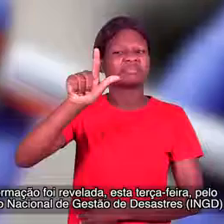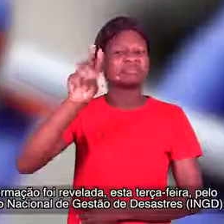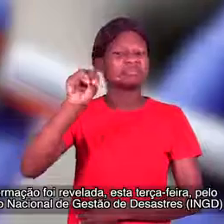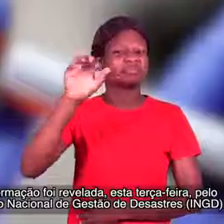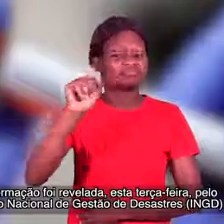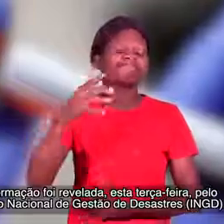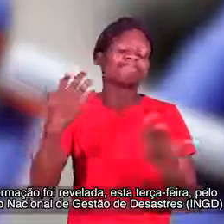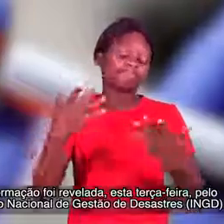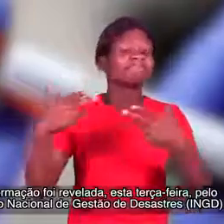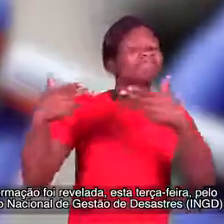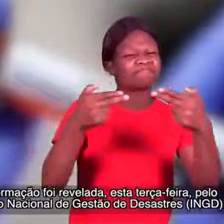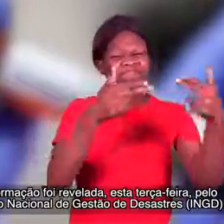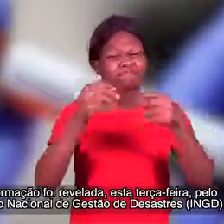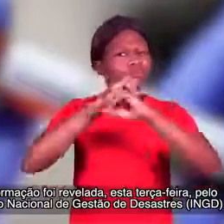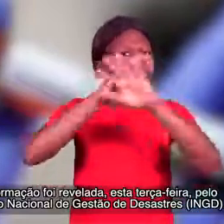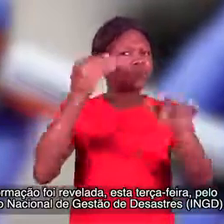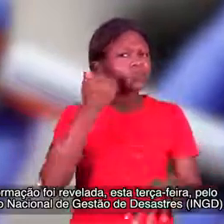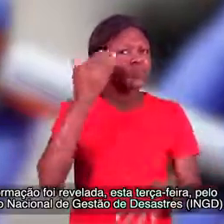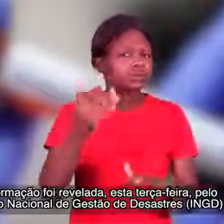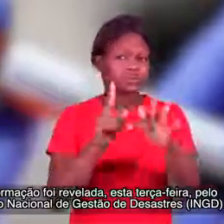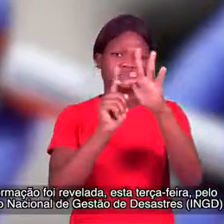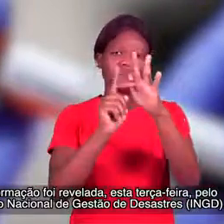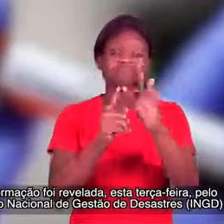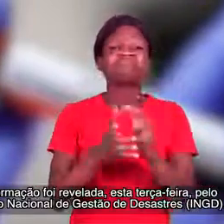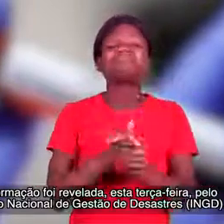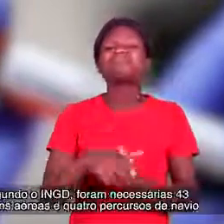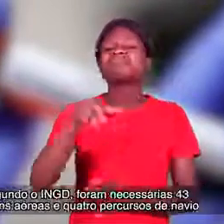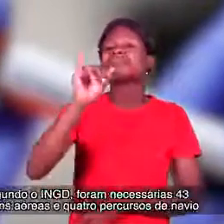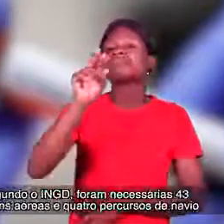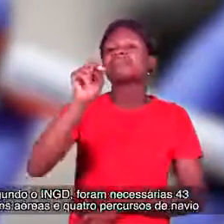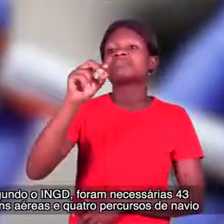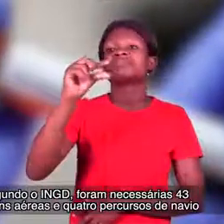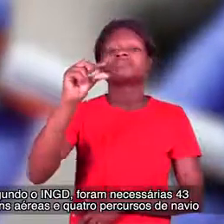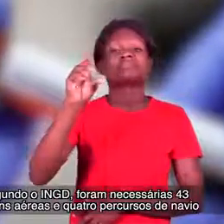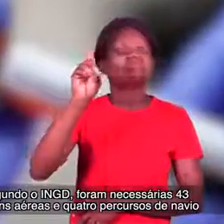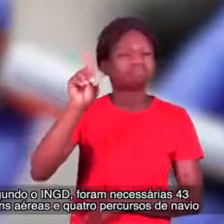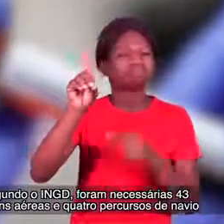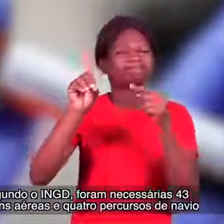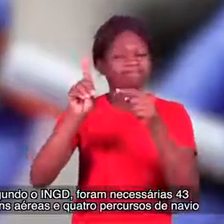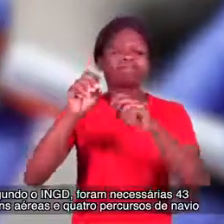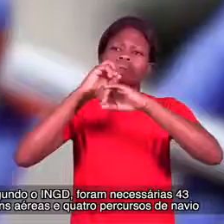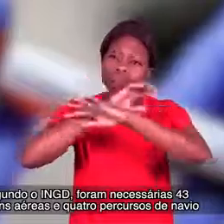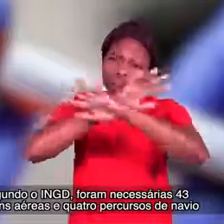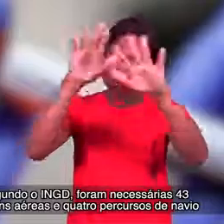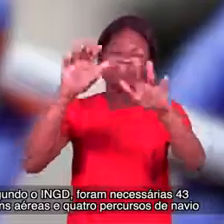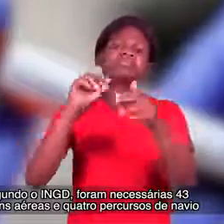esta terça-feira pelo Instituto Nacional de Gestão de Desastres. Segundo o INGD, foram necessárias 43